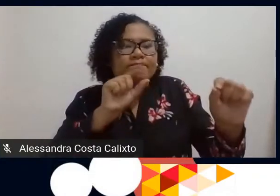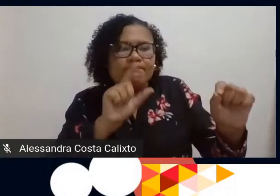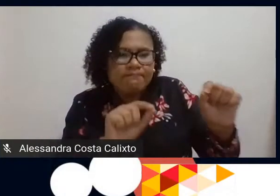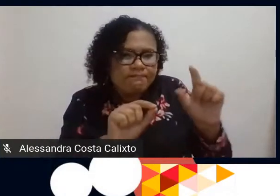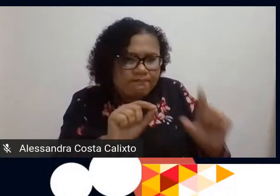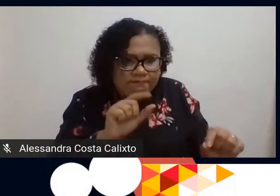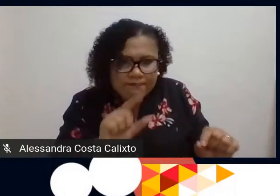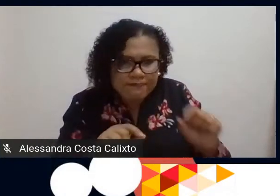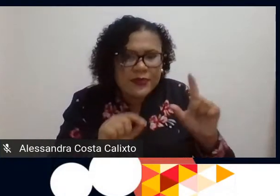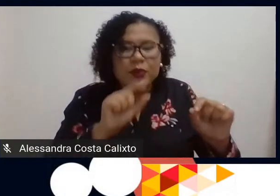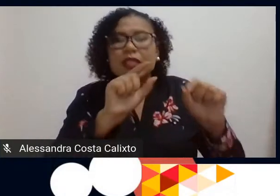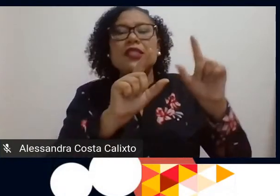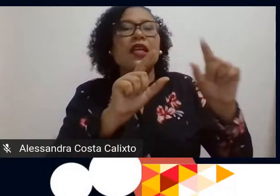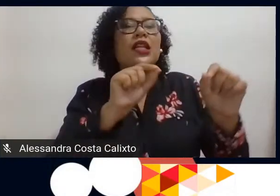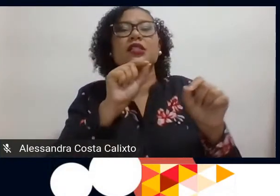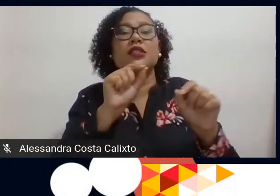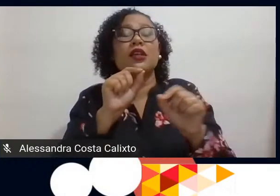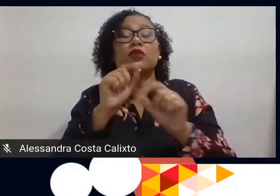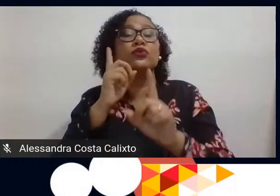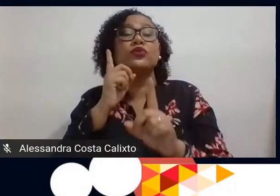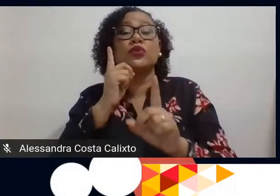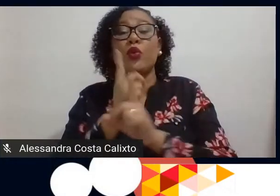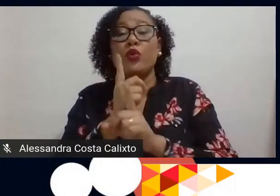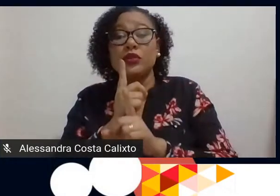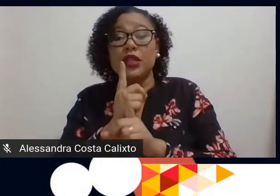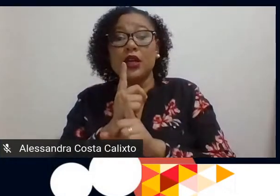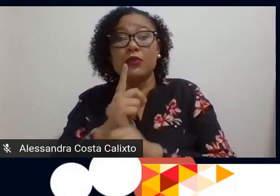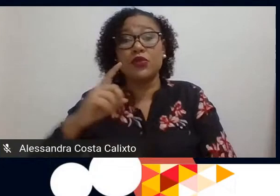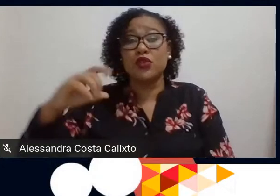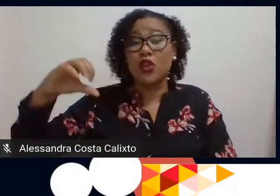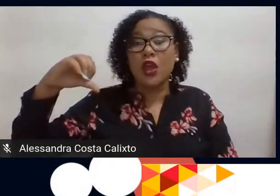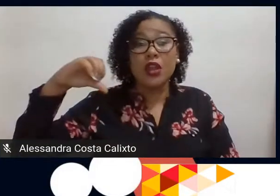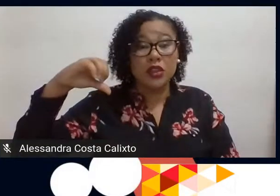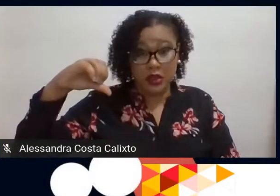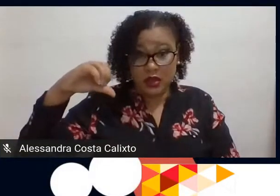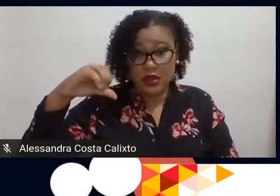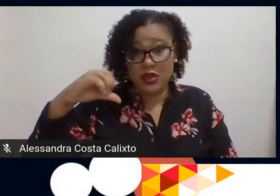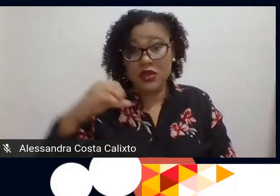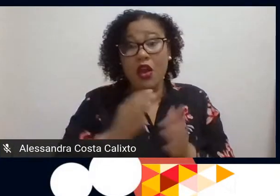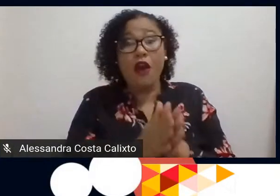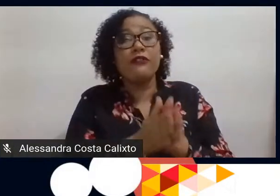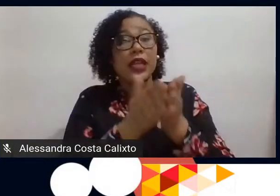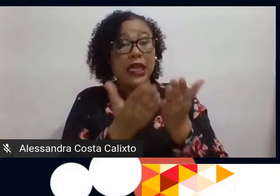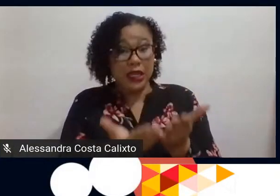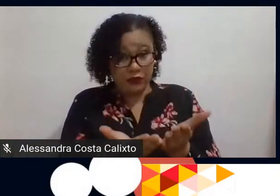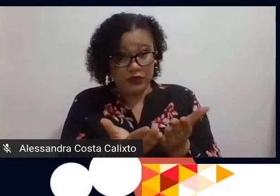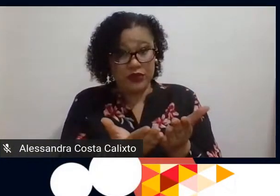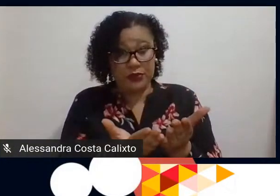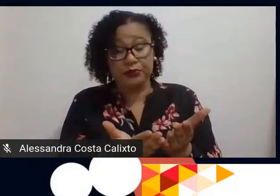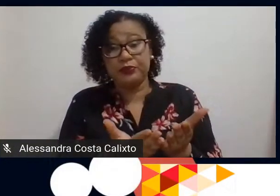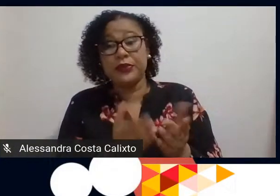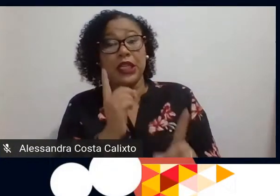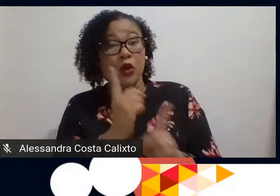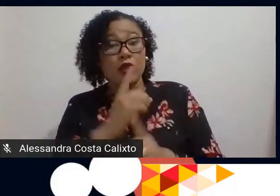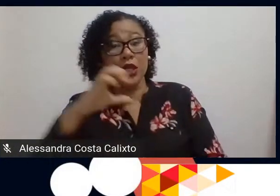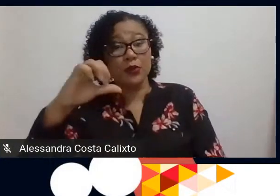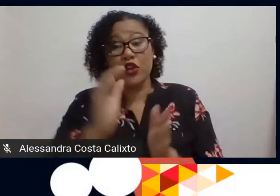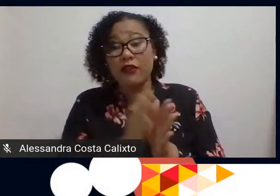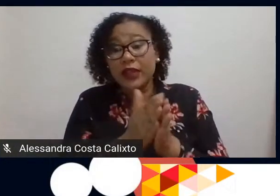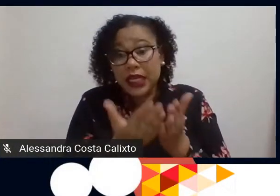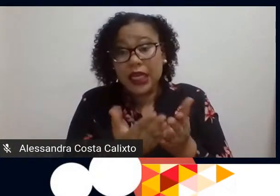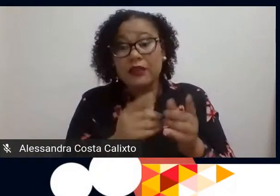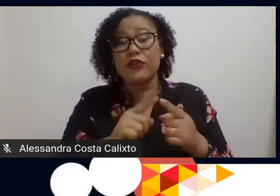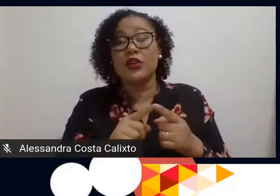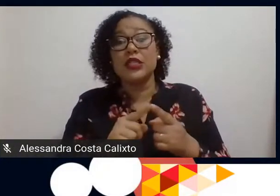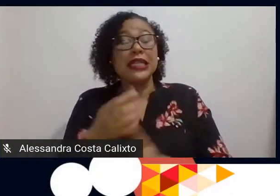colocar esses descritivos para fazer a pesquisa, nós tivemos vários assuntos, vários artigos e nós